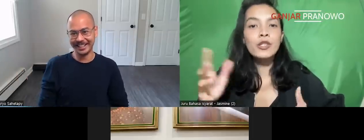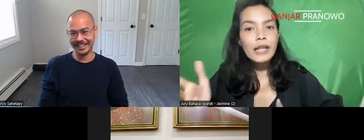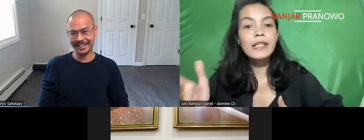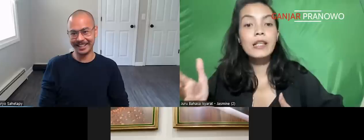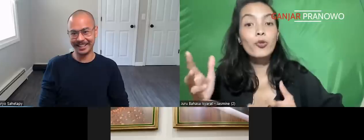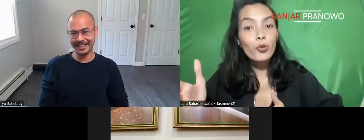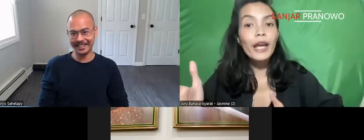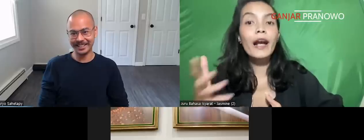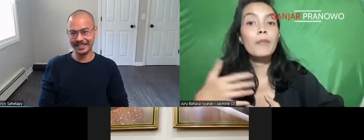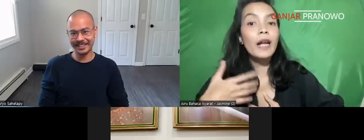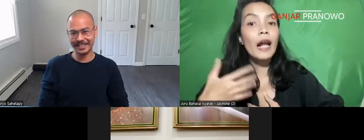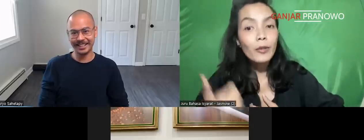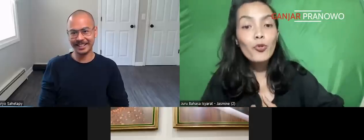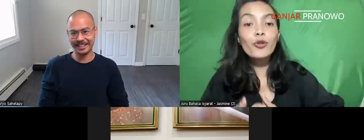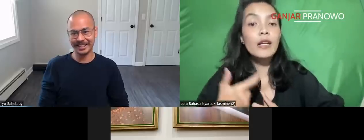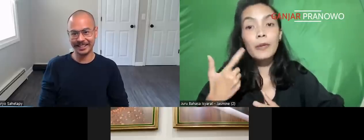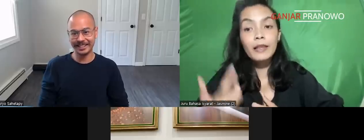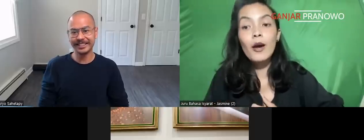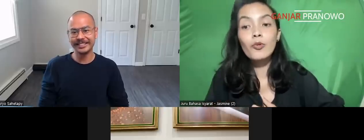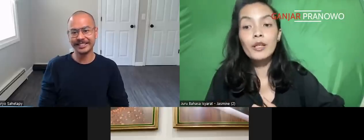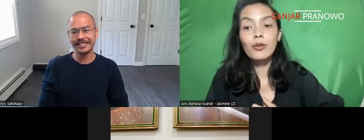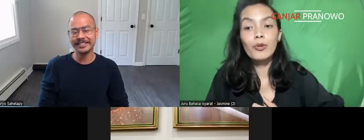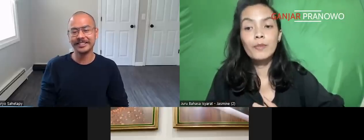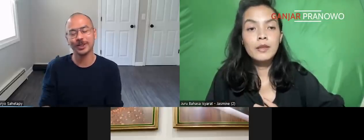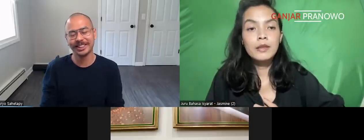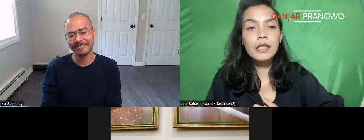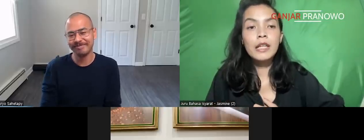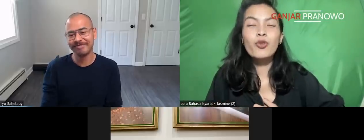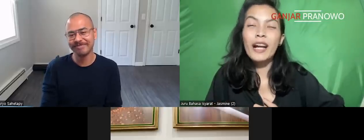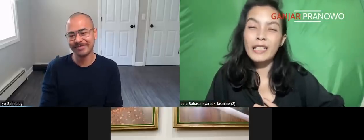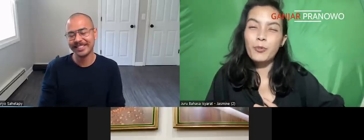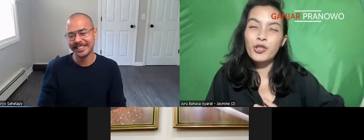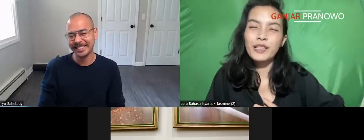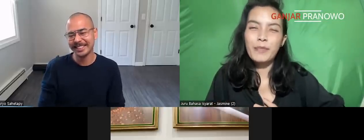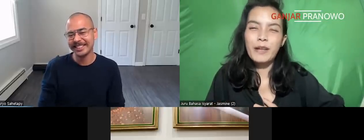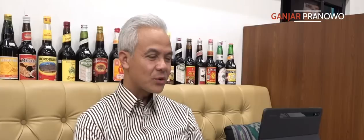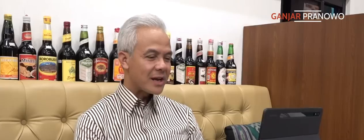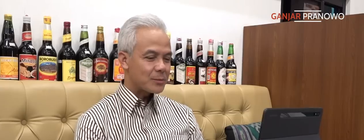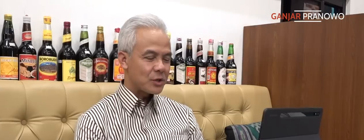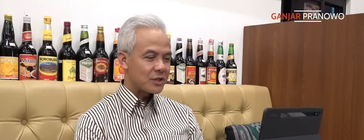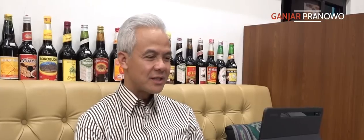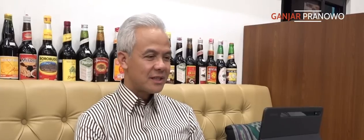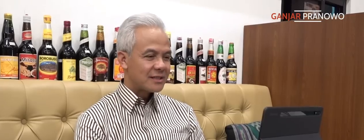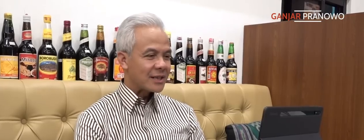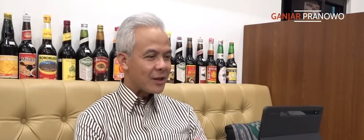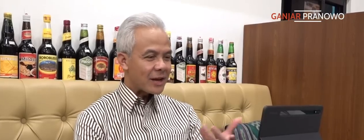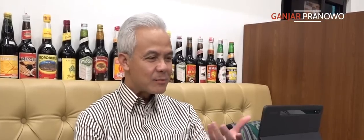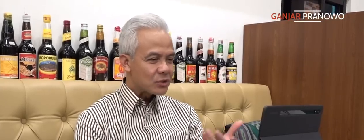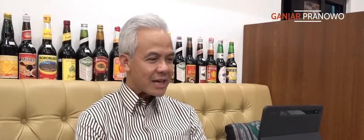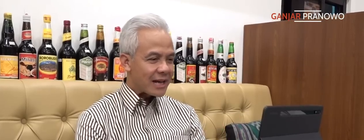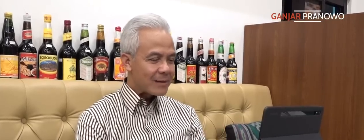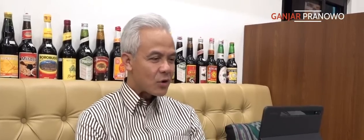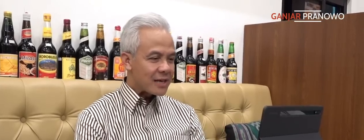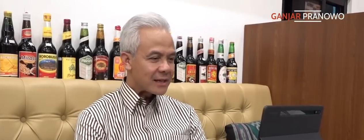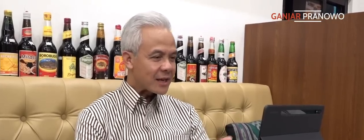asosiasi gurunya enggak pernah ketemu dan enggak pernah tahu begitu Jadi kurang exposure sih Pak Kurang exposure Jadi kalau